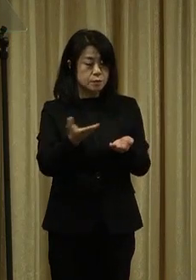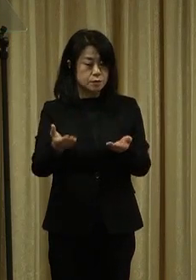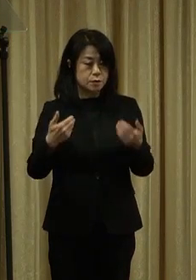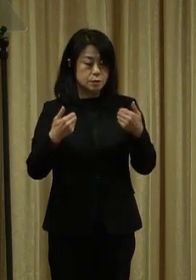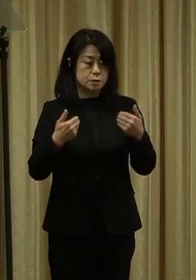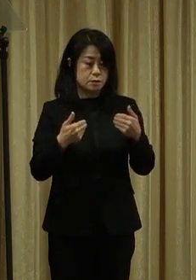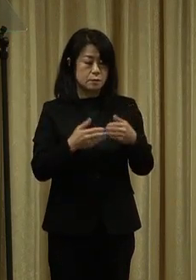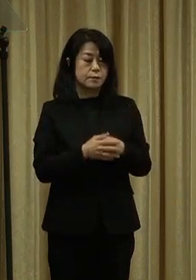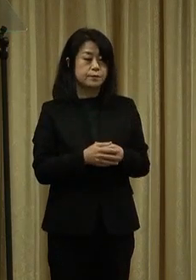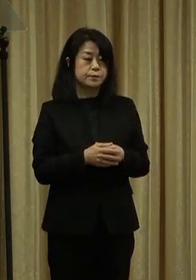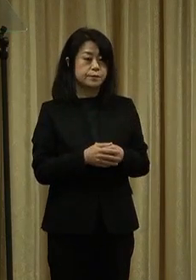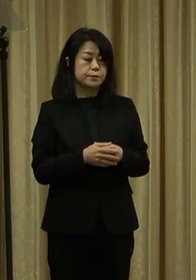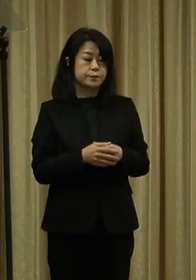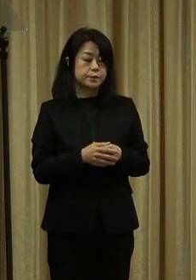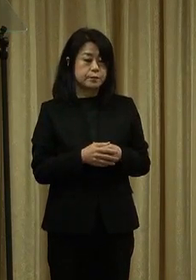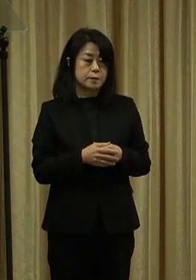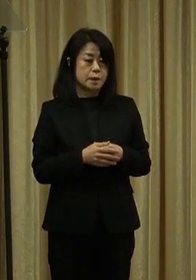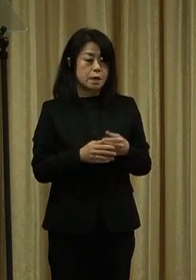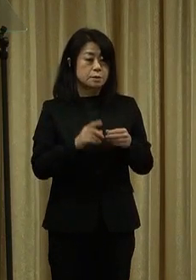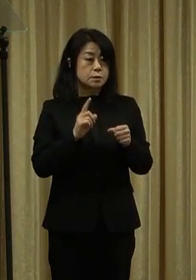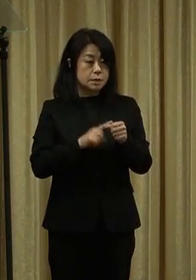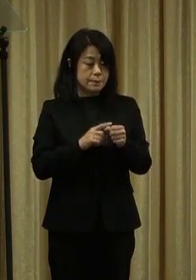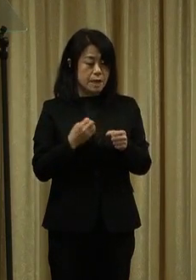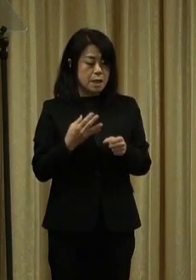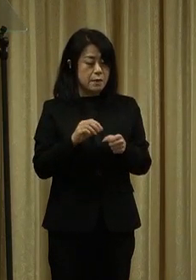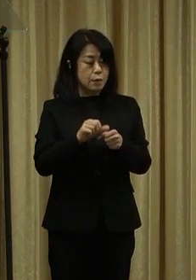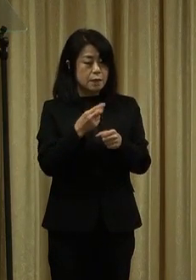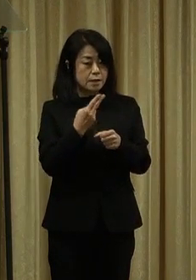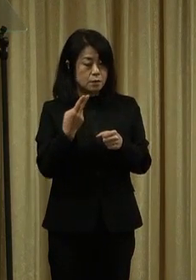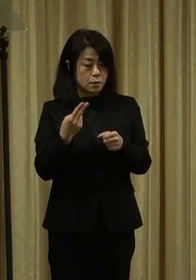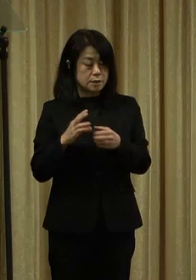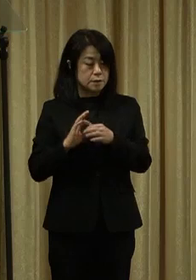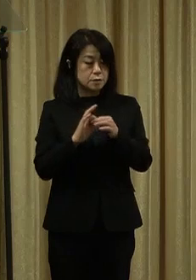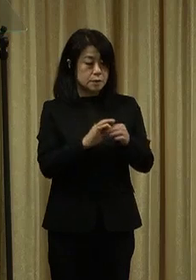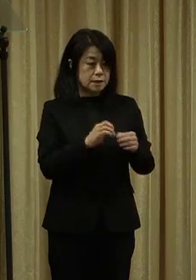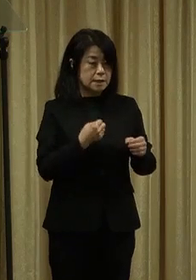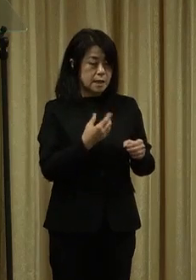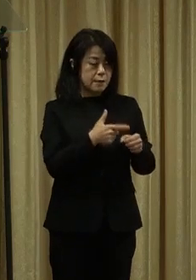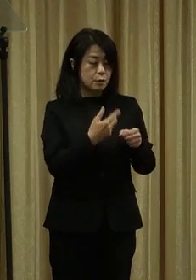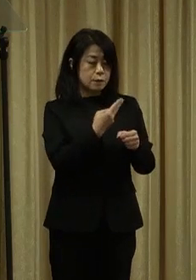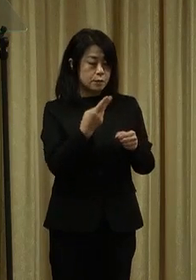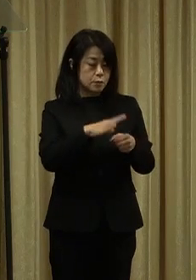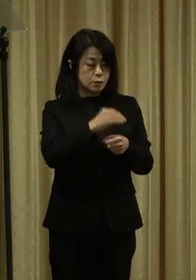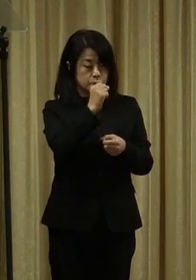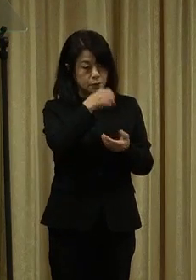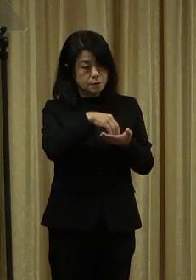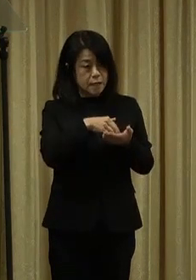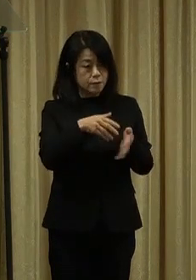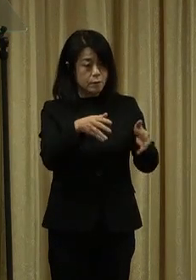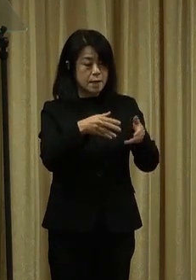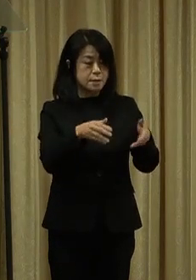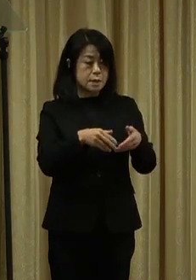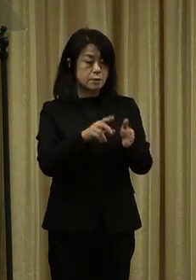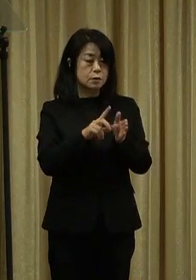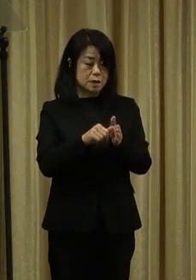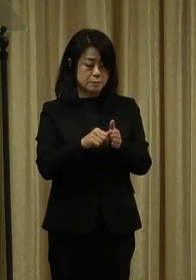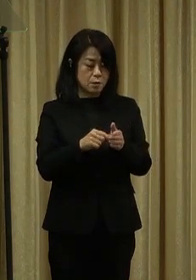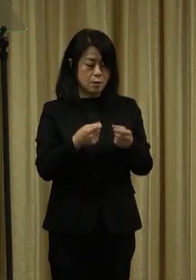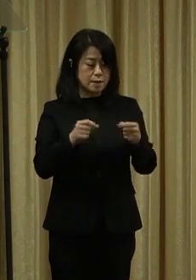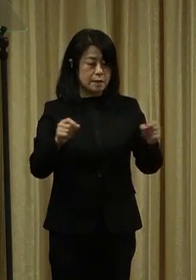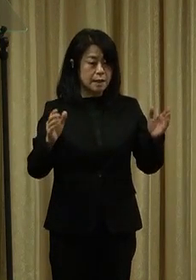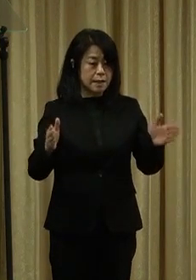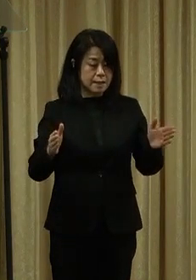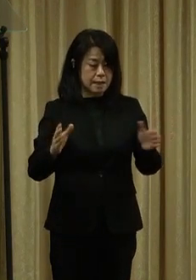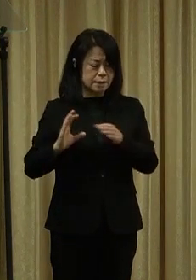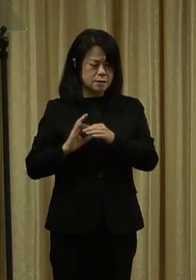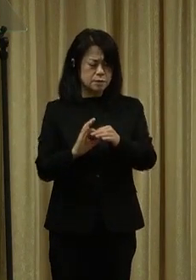。そのため令和5年度に続き令和6年度当初予算の編成においても長年にわたり